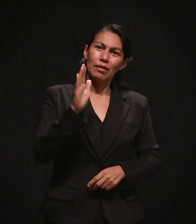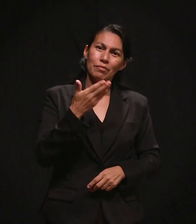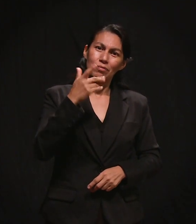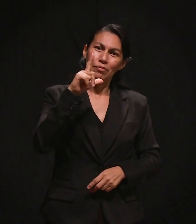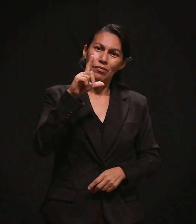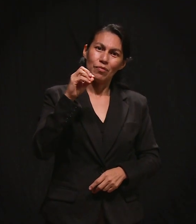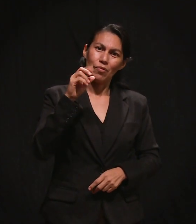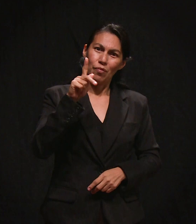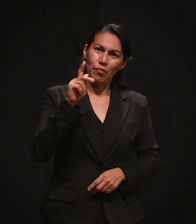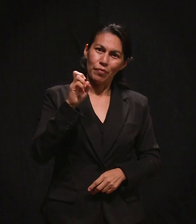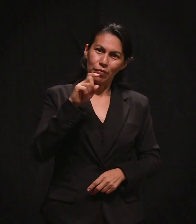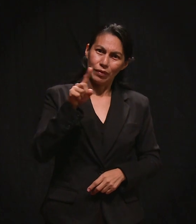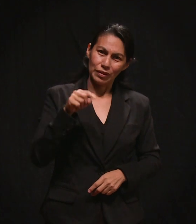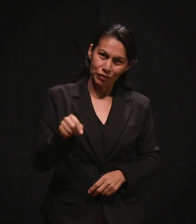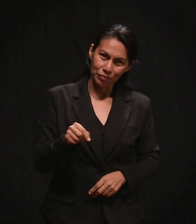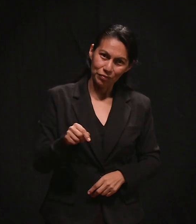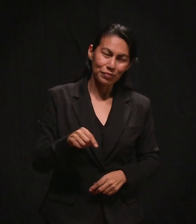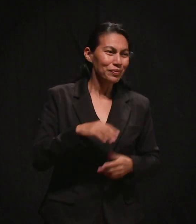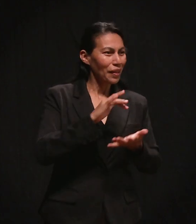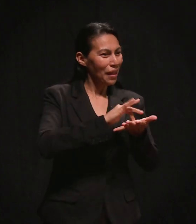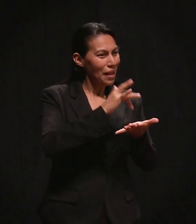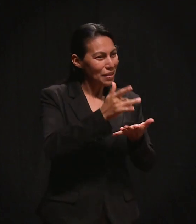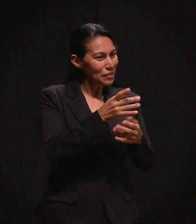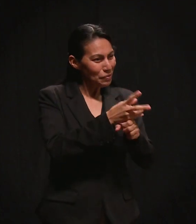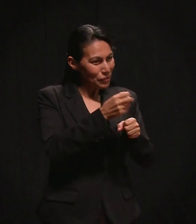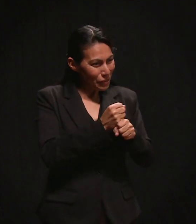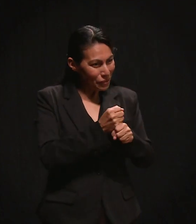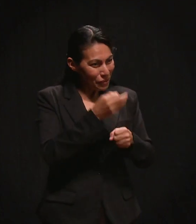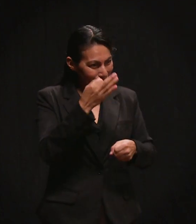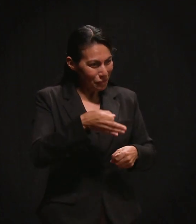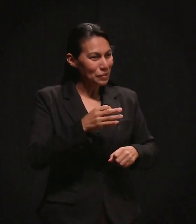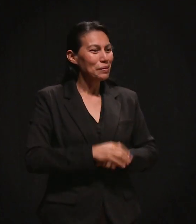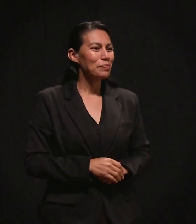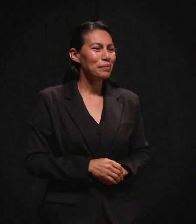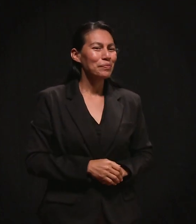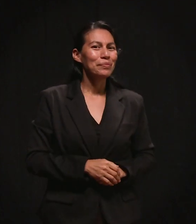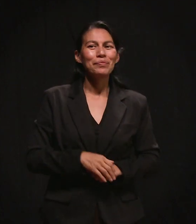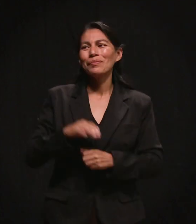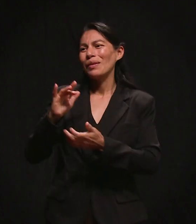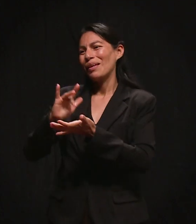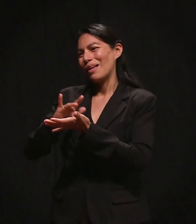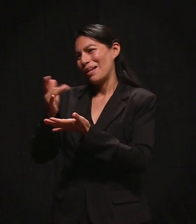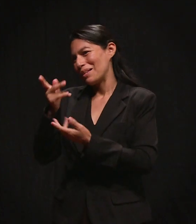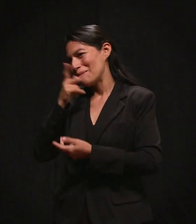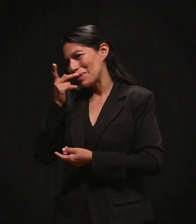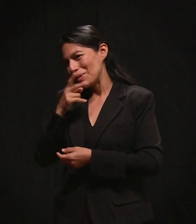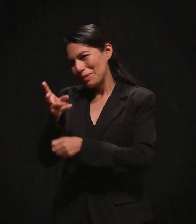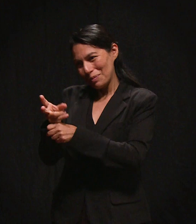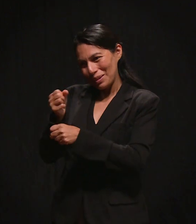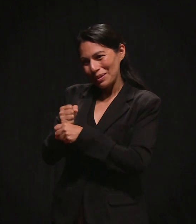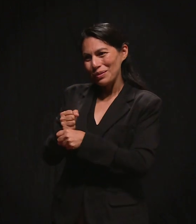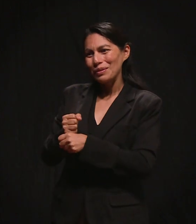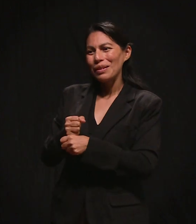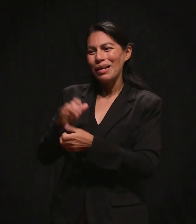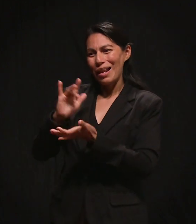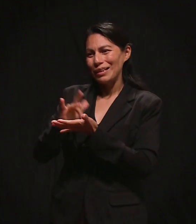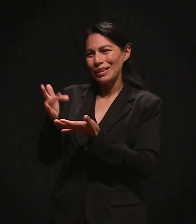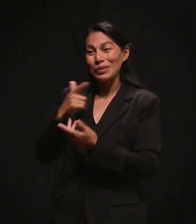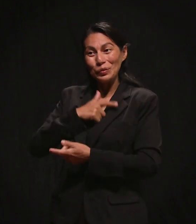nosotros, haber aceptado nuestra invitación. Gracias. Gracias, Pastor, por haberme invitado. Es un gusto estar aquí con